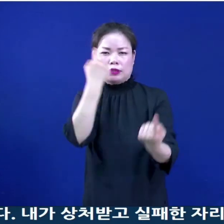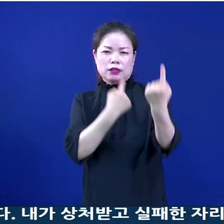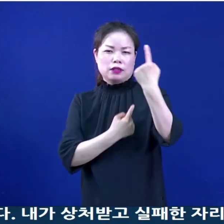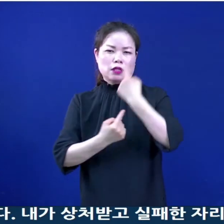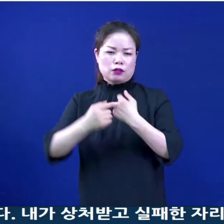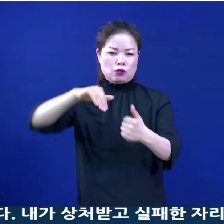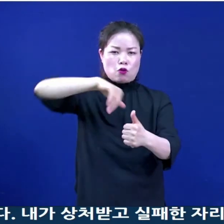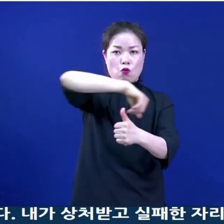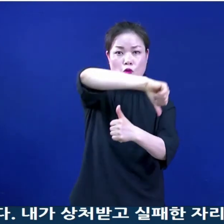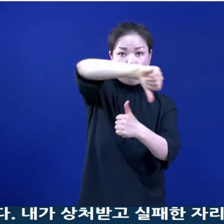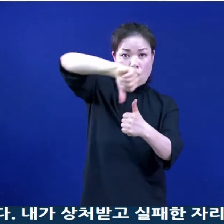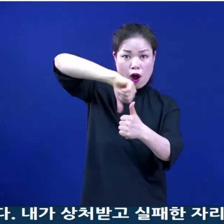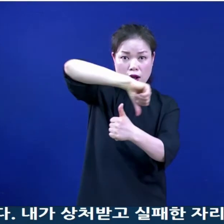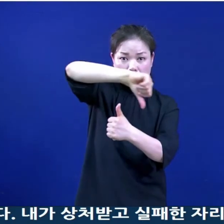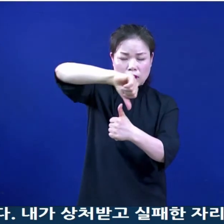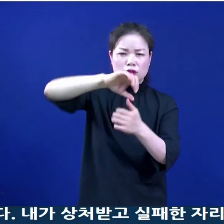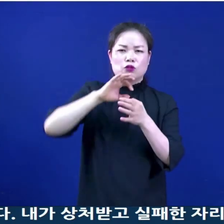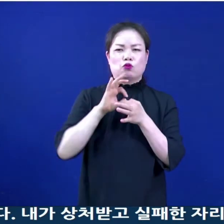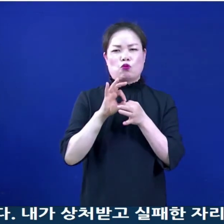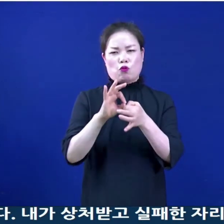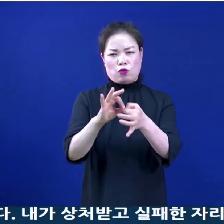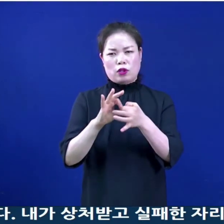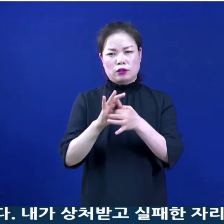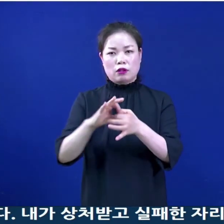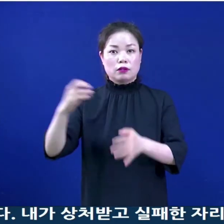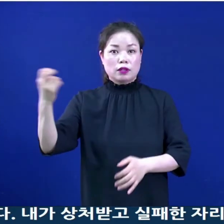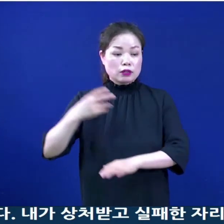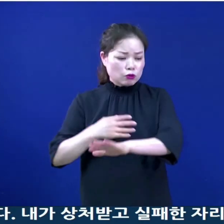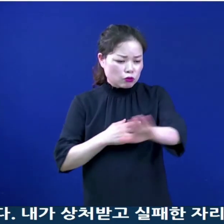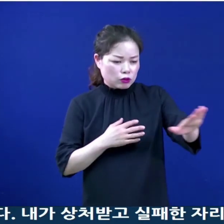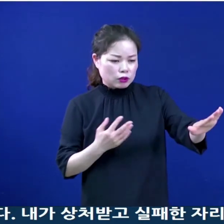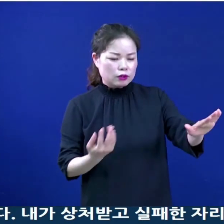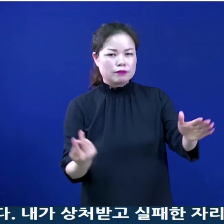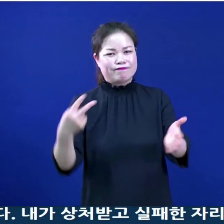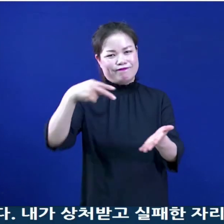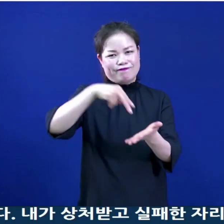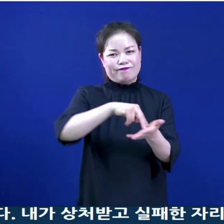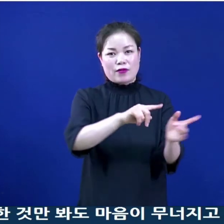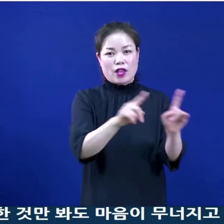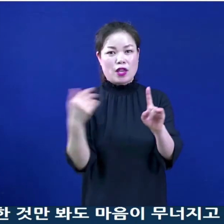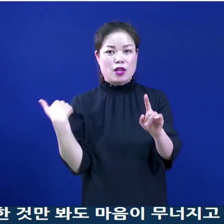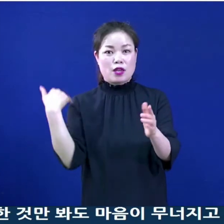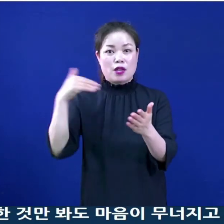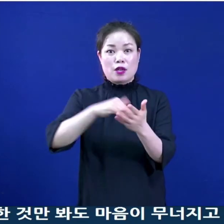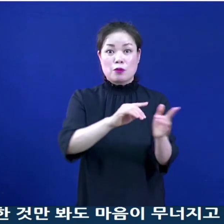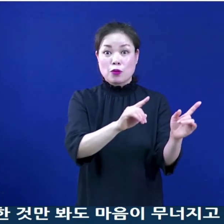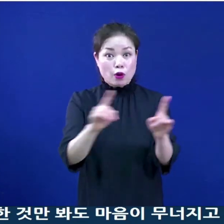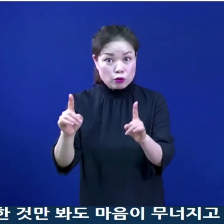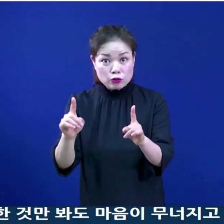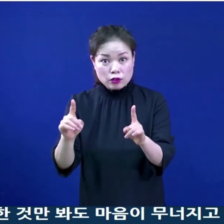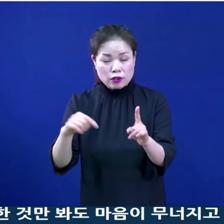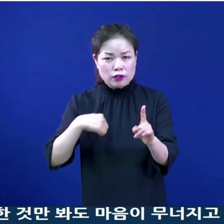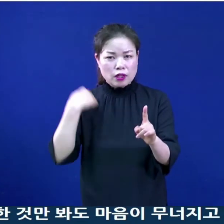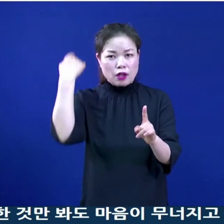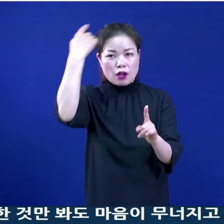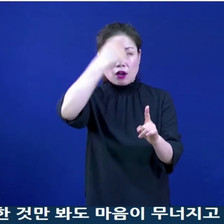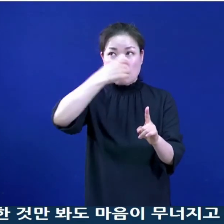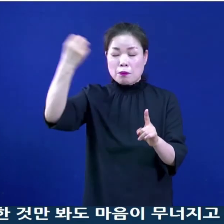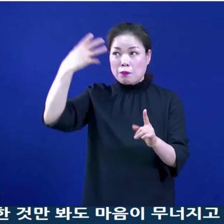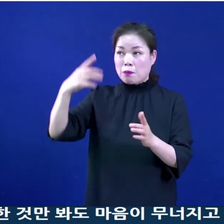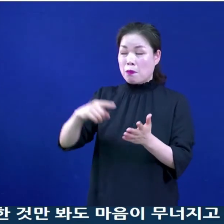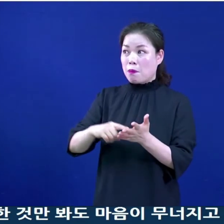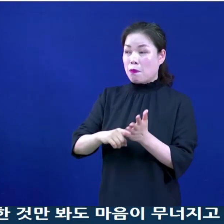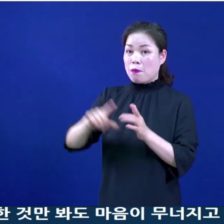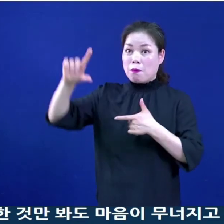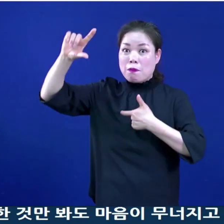준 환경, 그 환경을 통해서 다시 우리를 세워주는 겁니다. 자기 얼굴이 불빛에 드러나서